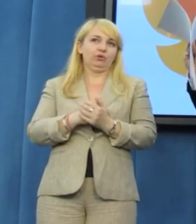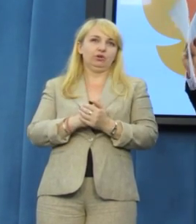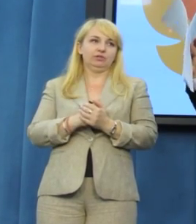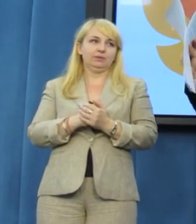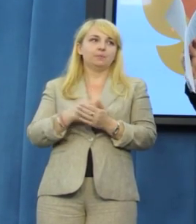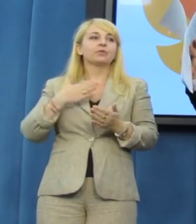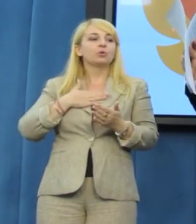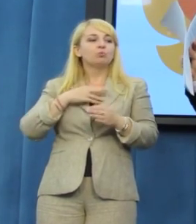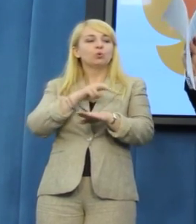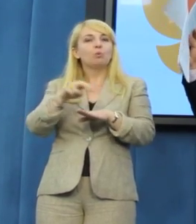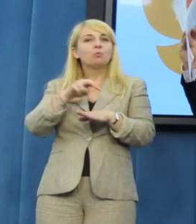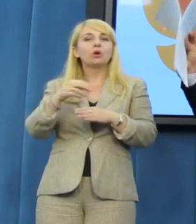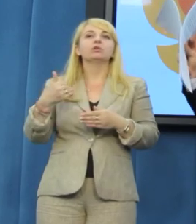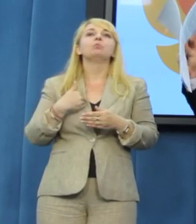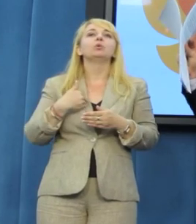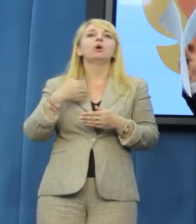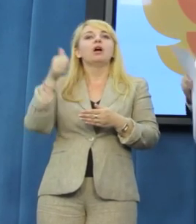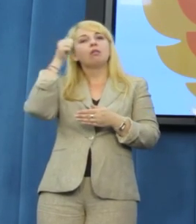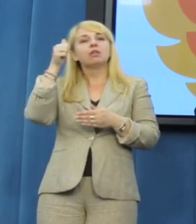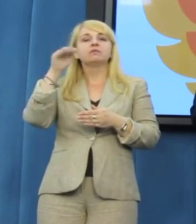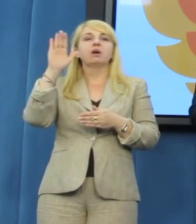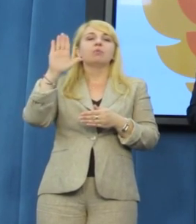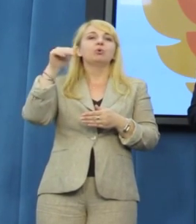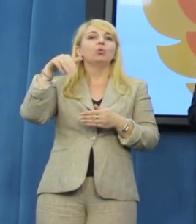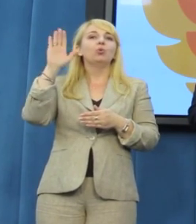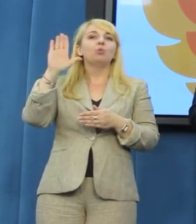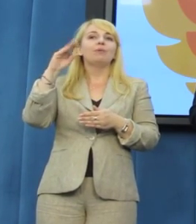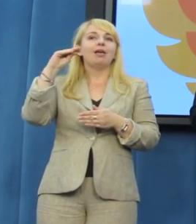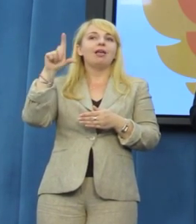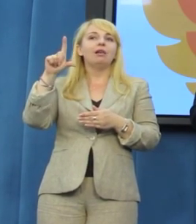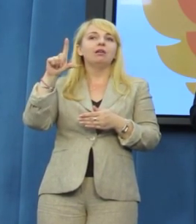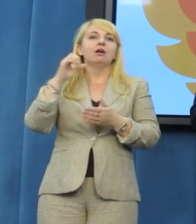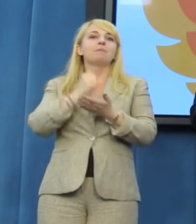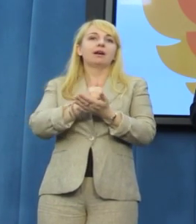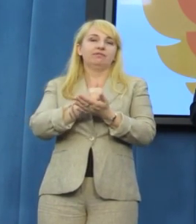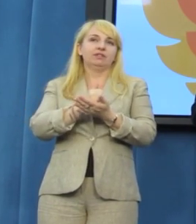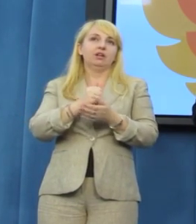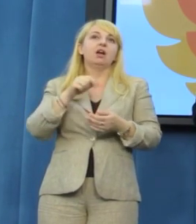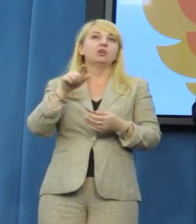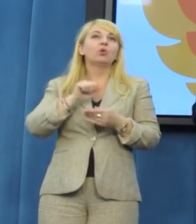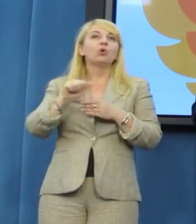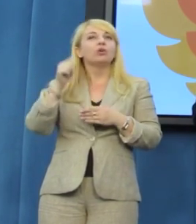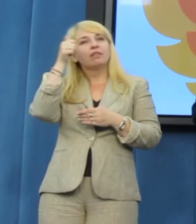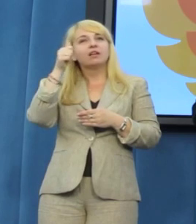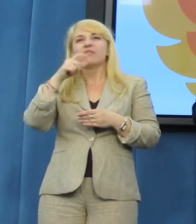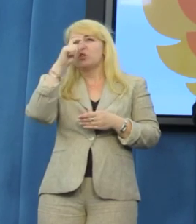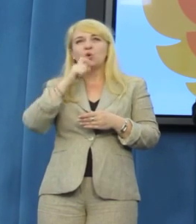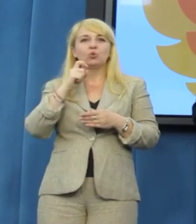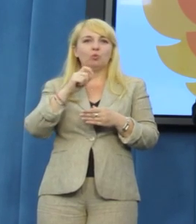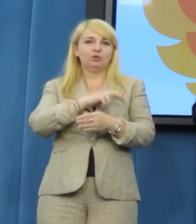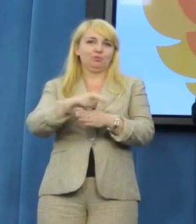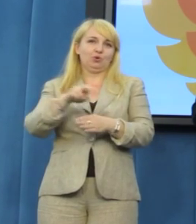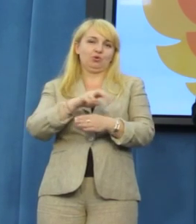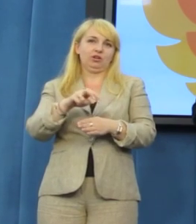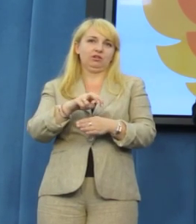przez Platformę Obywatelską bublami prawnymi. To czym jest ten projekt? Oprócz tego, że jest ukradziony z naszych